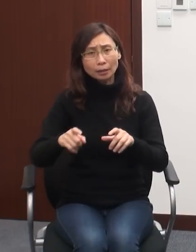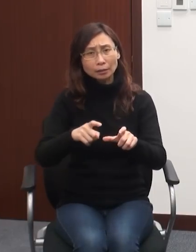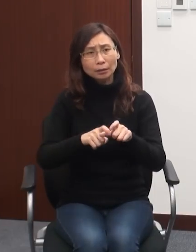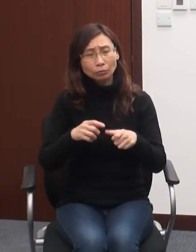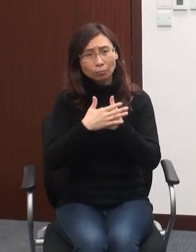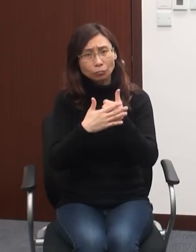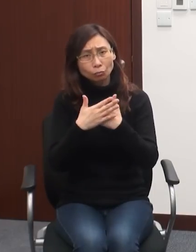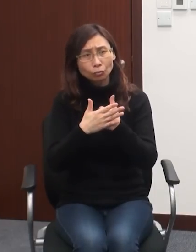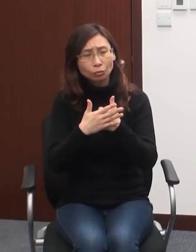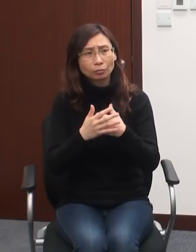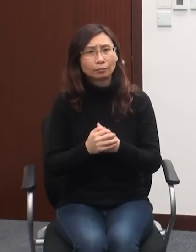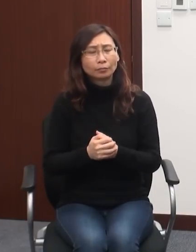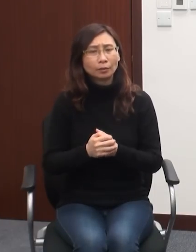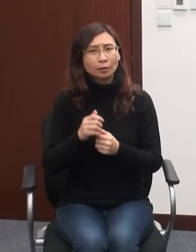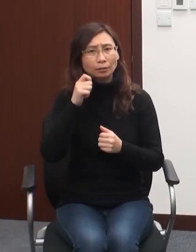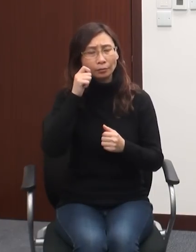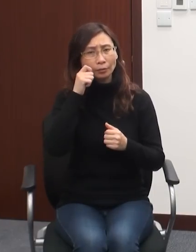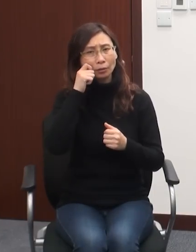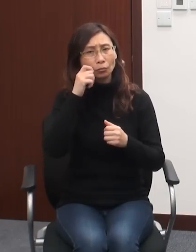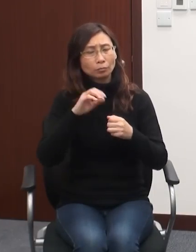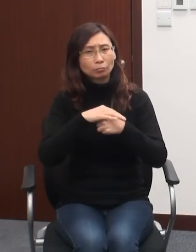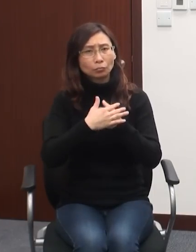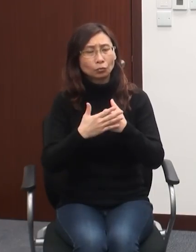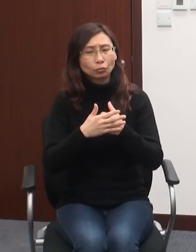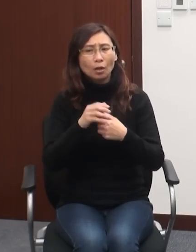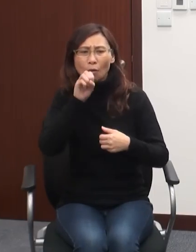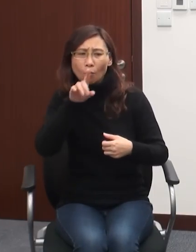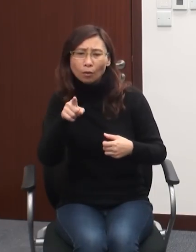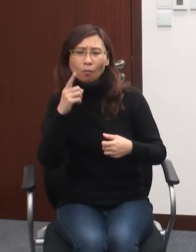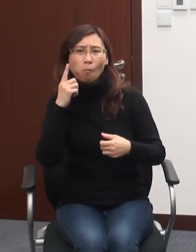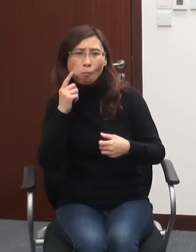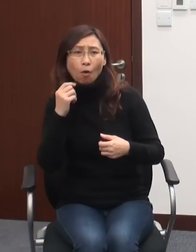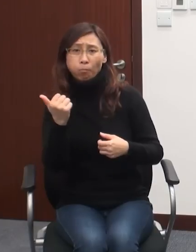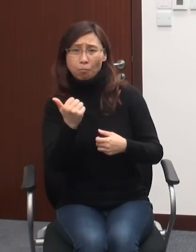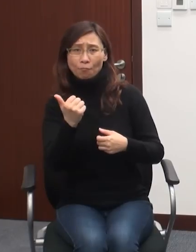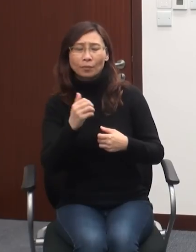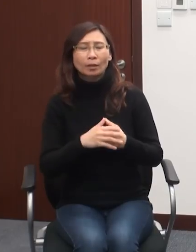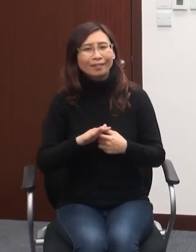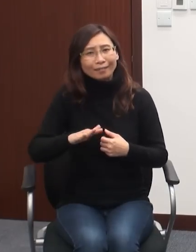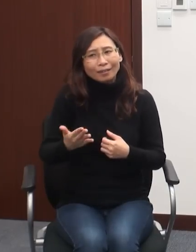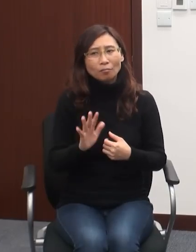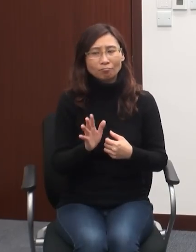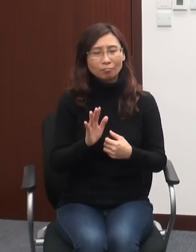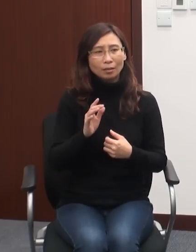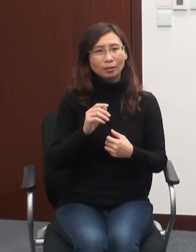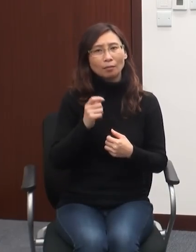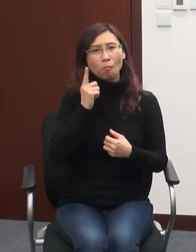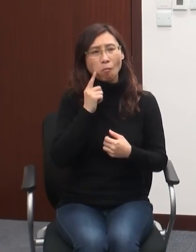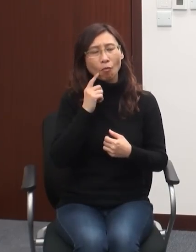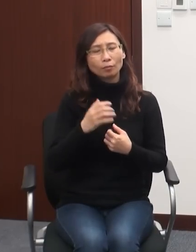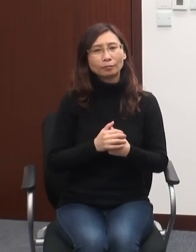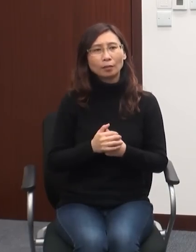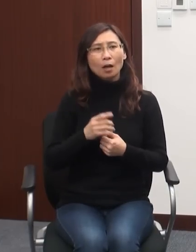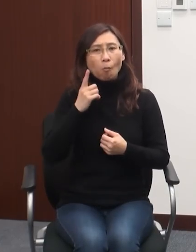保障咧，即係嗰個咧，你話佢粒糖又得，話佢唔粒糖得，即係只不過粒糖係成日都有得食咁解啫